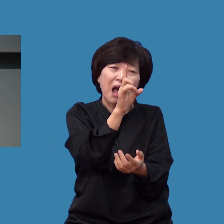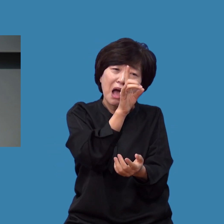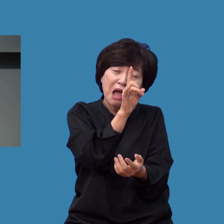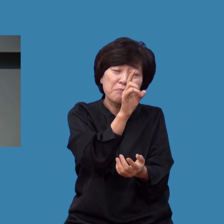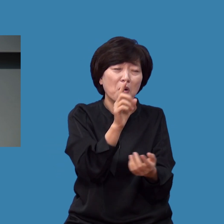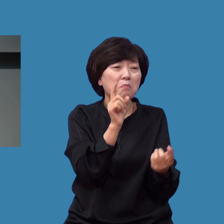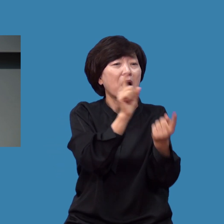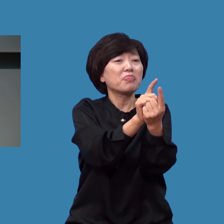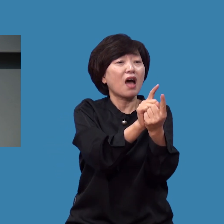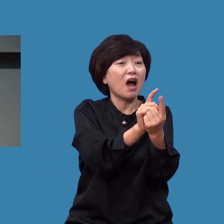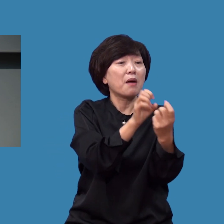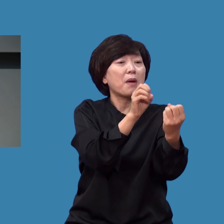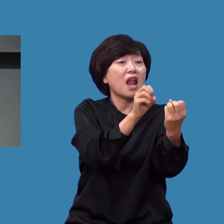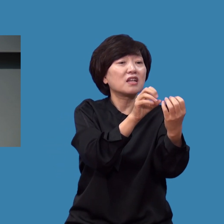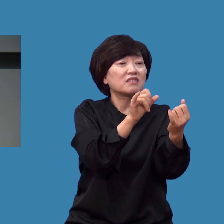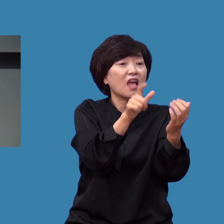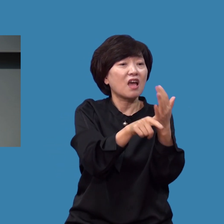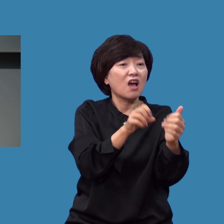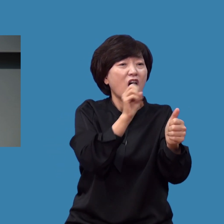하세요.